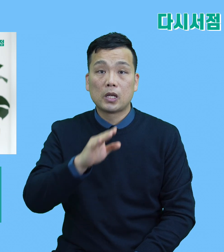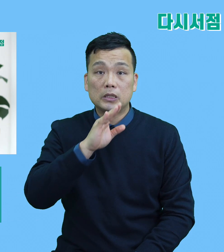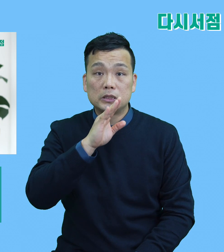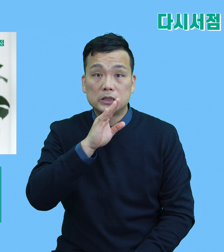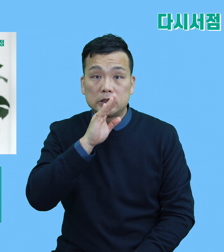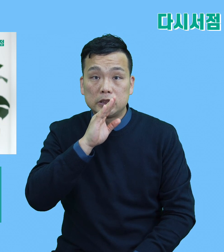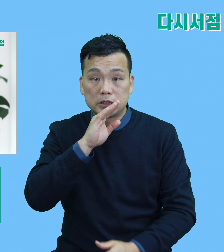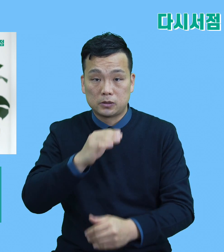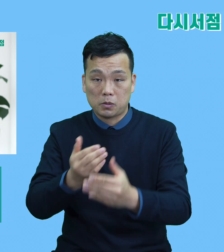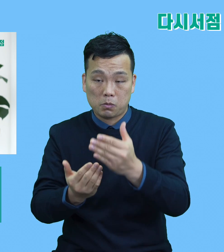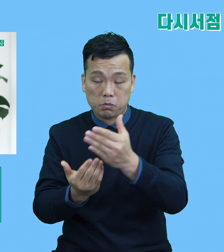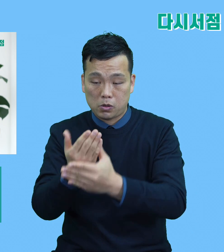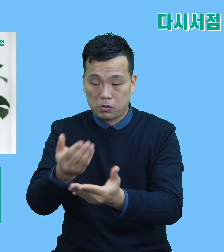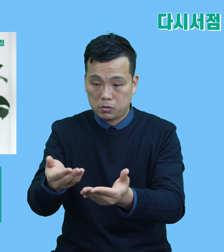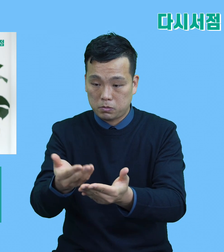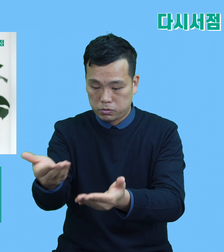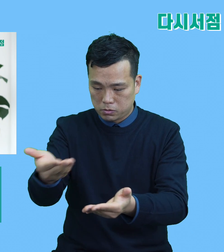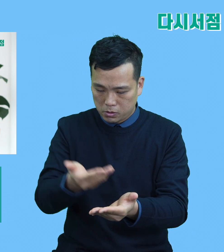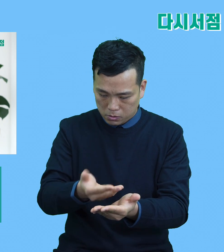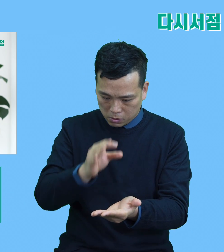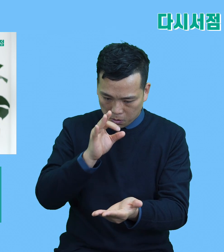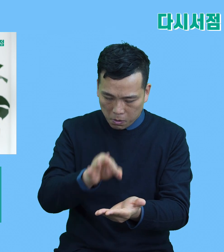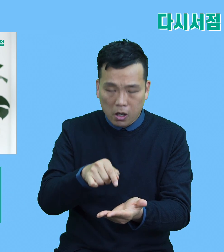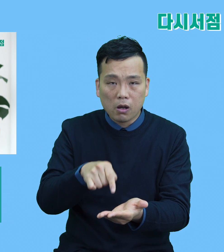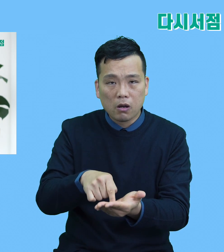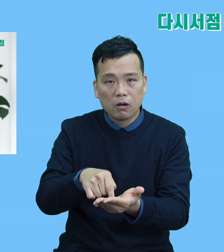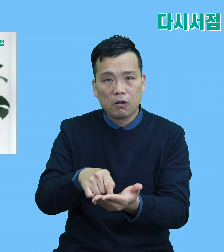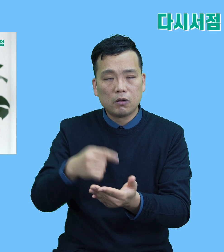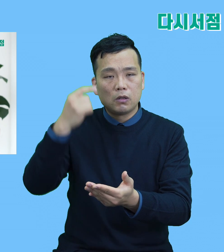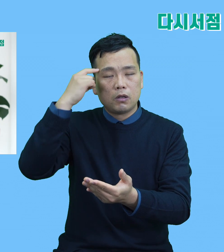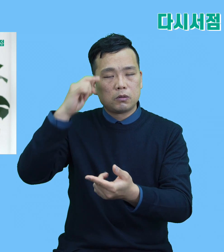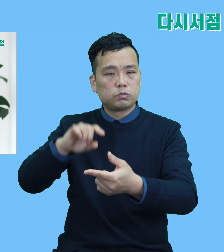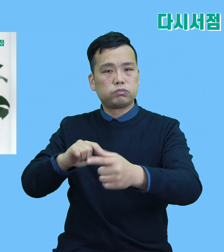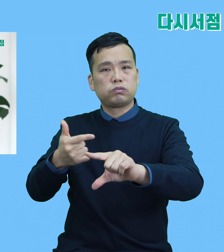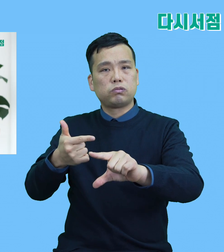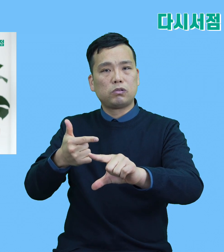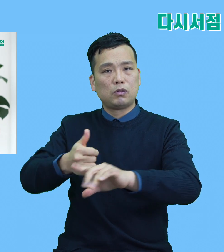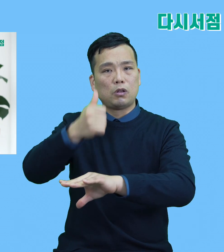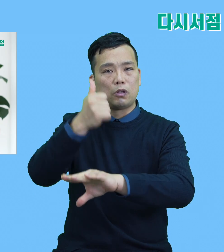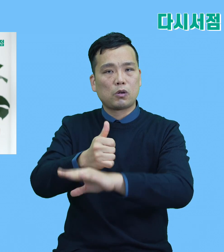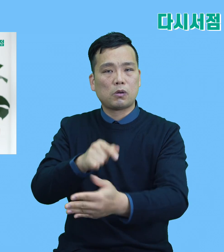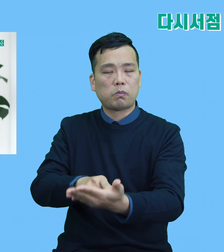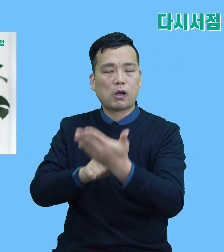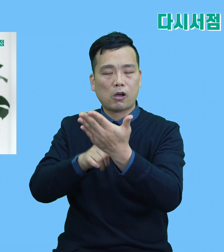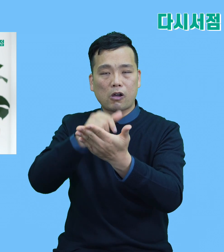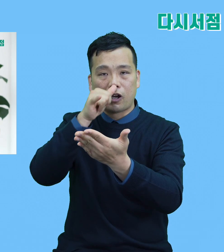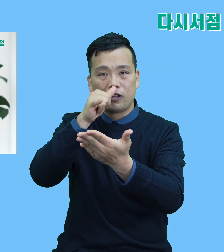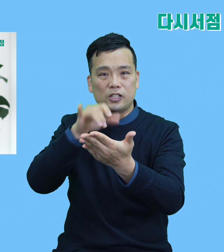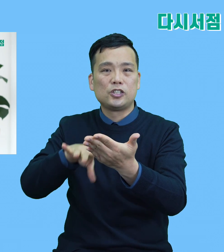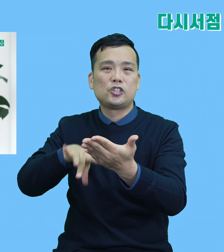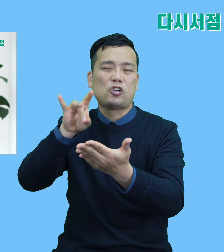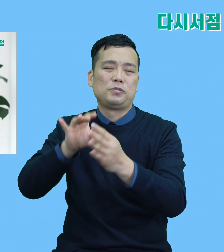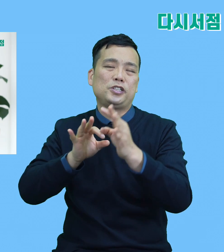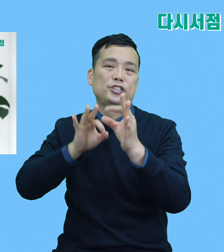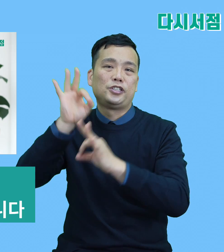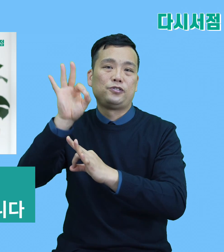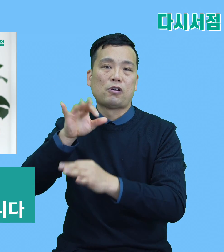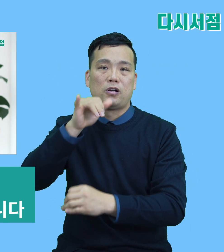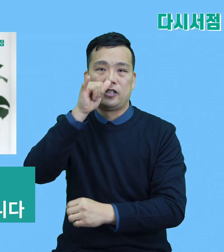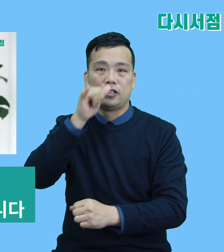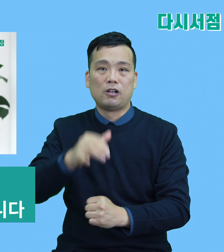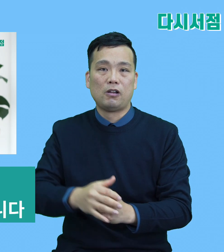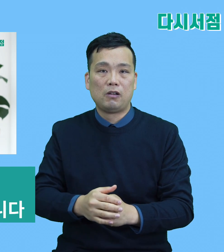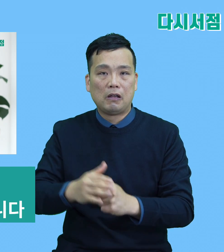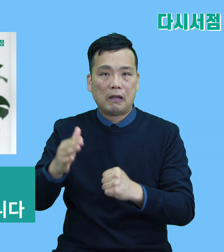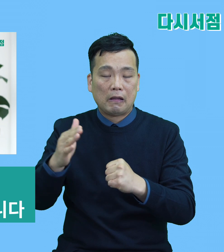실제로 뽑아보면 인쇄를 해보면 생각하고 좀 다르게 처음에 할 때는 그렇게 돼 있어서